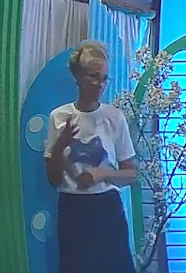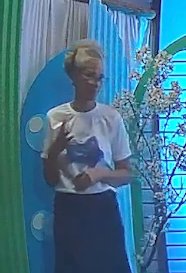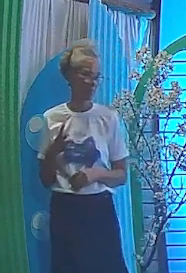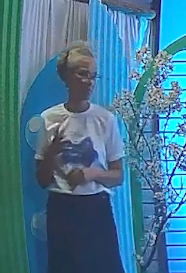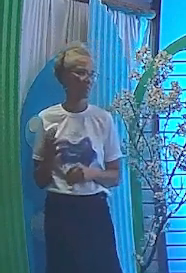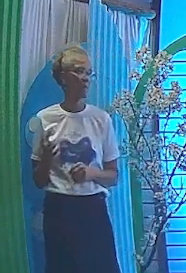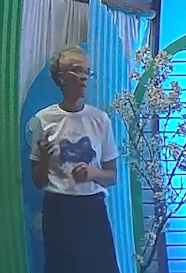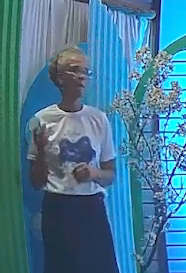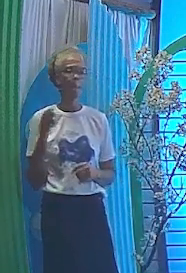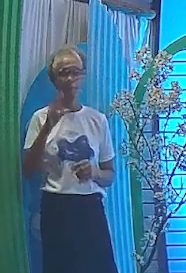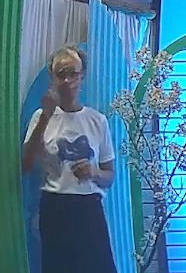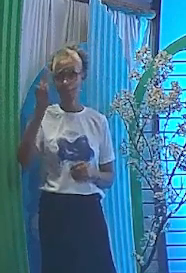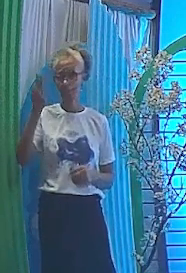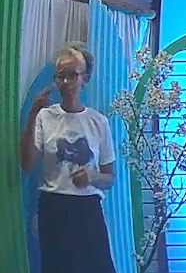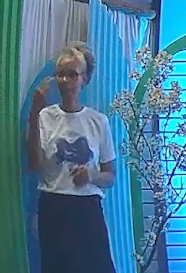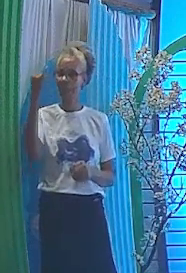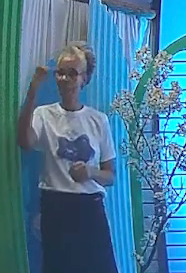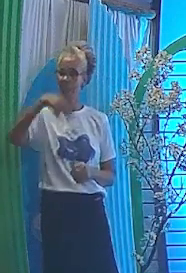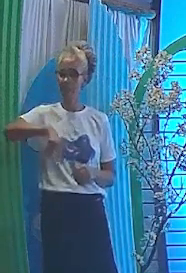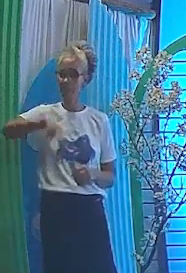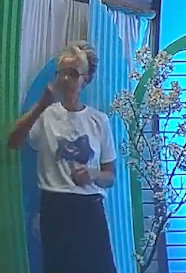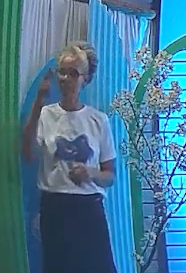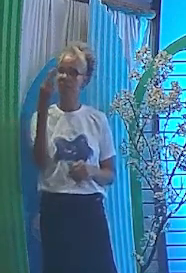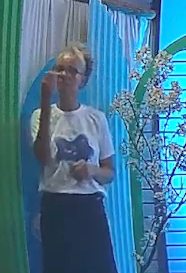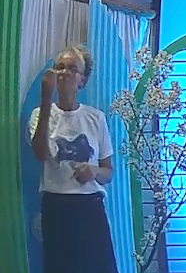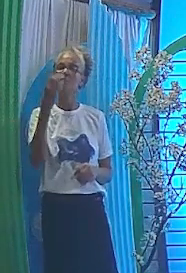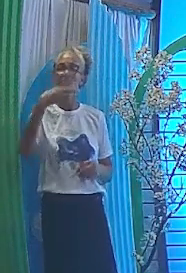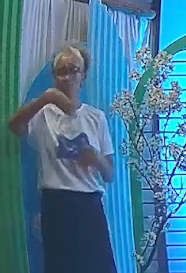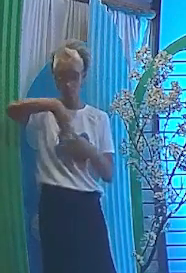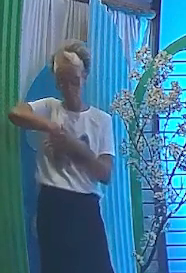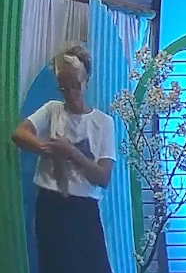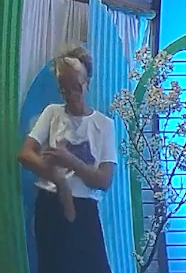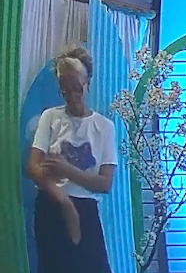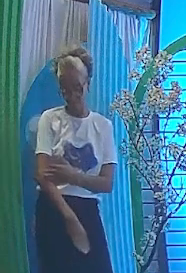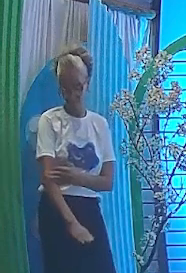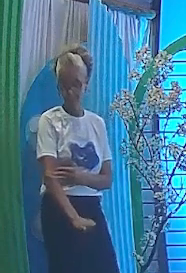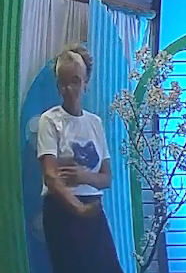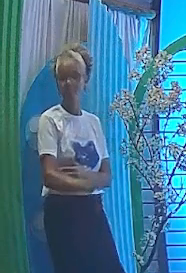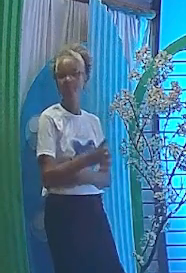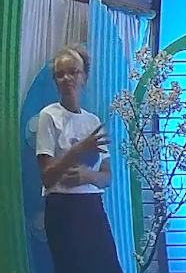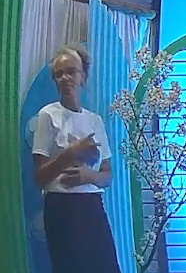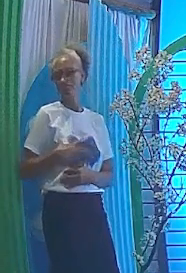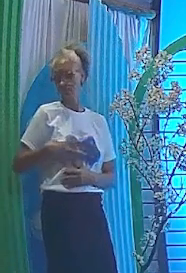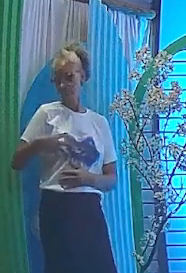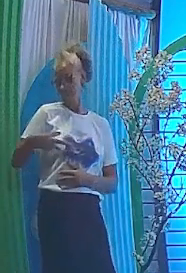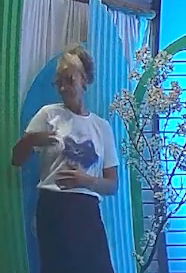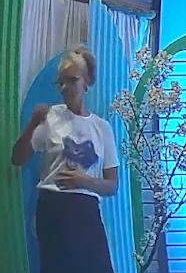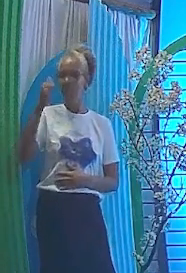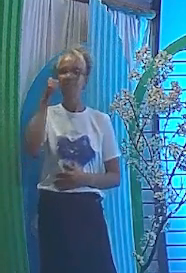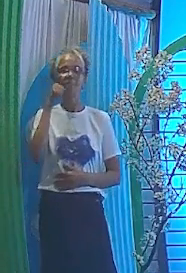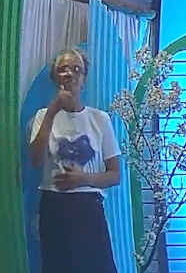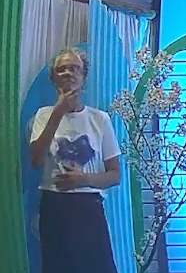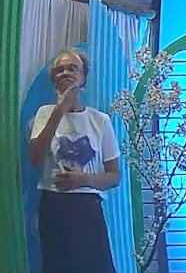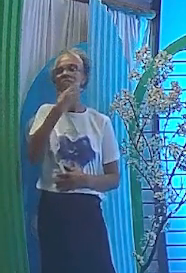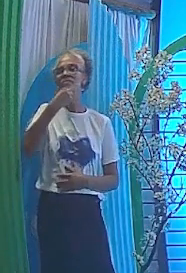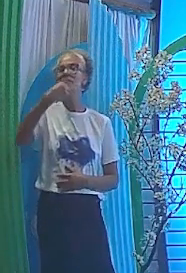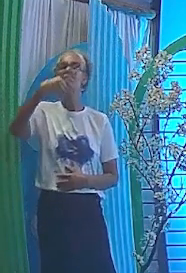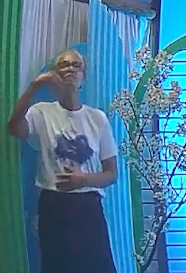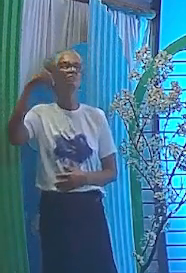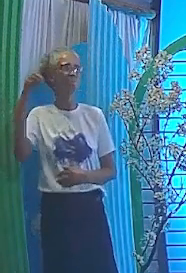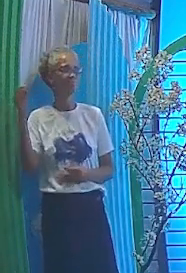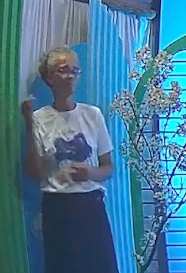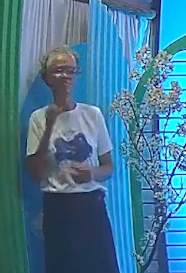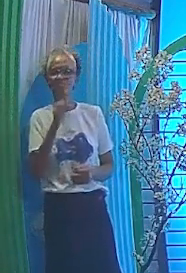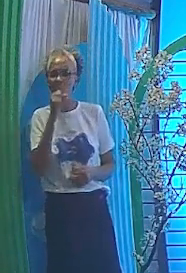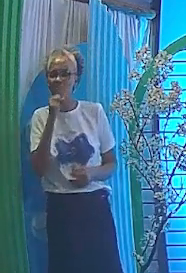Flip F é um espaço de aconchego, é um convite ao mergulho. Quem aqui é mãe, quem aqui é pai, deve, ou avó,